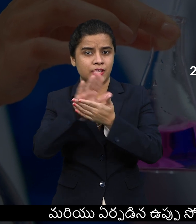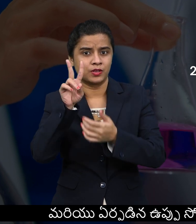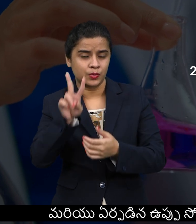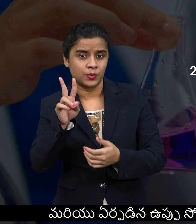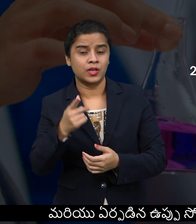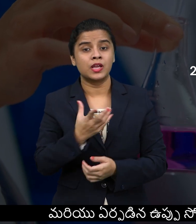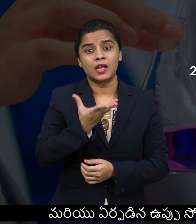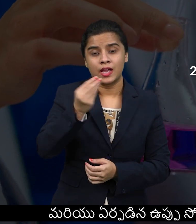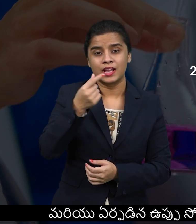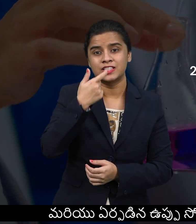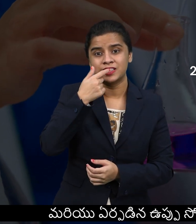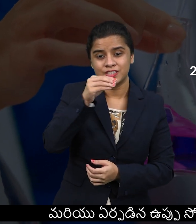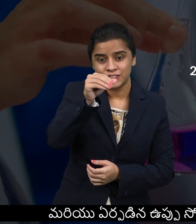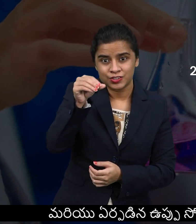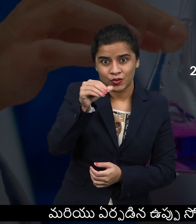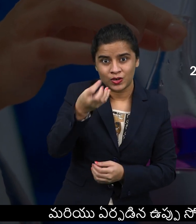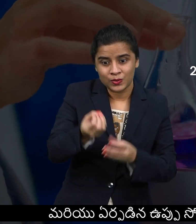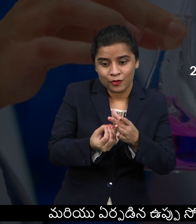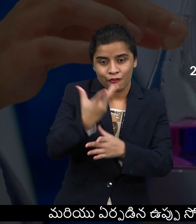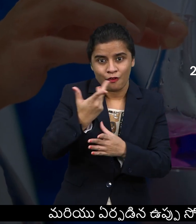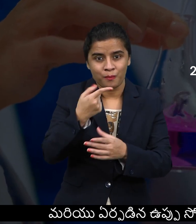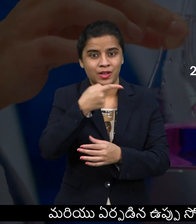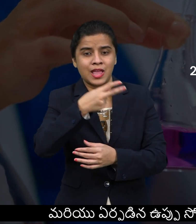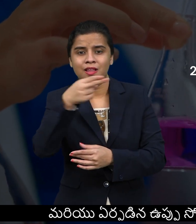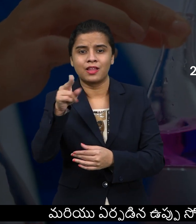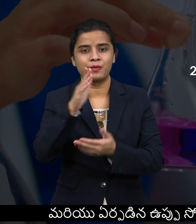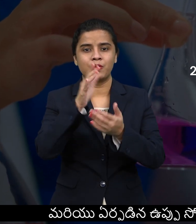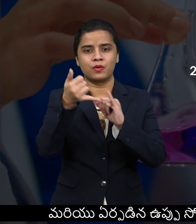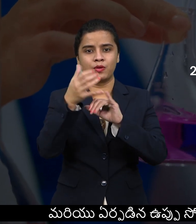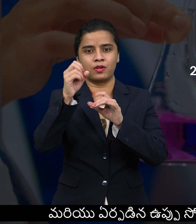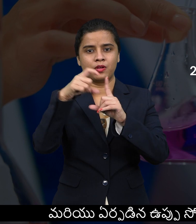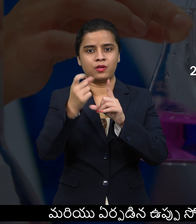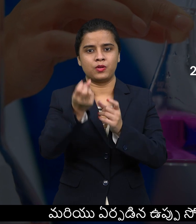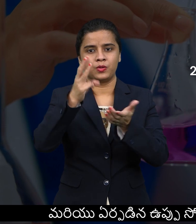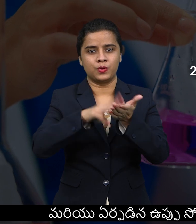మరియు ఏర్పడిన ఉప్పు సోడియం జింకేట్ అని గమనించవచ్చు.